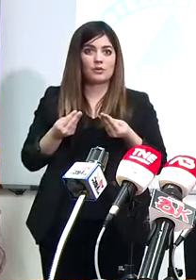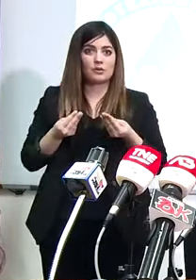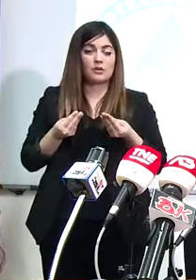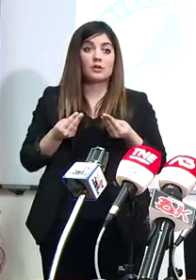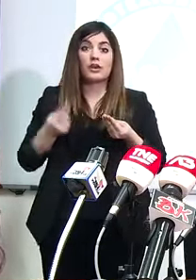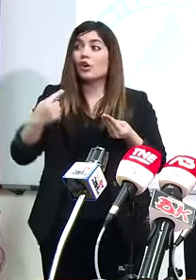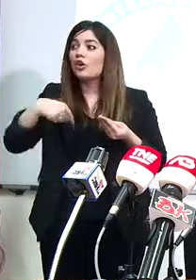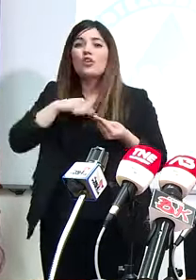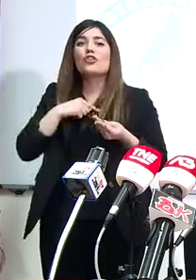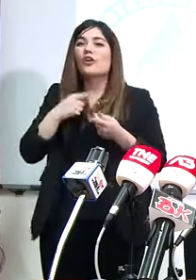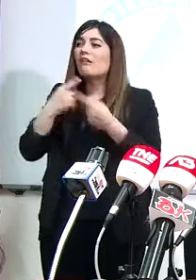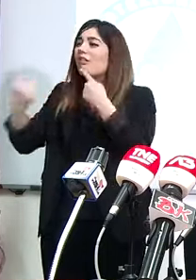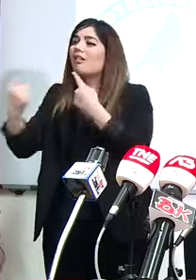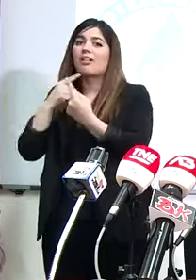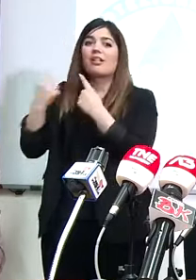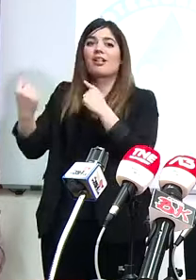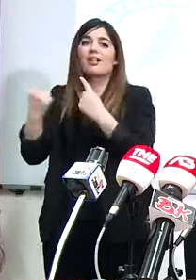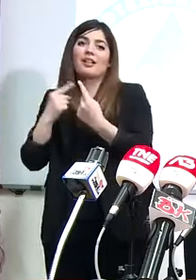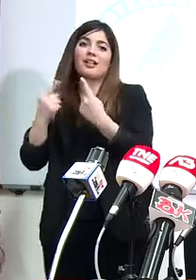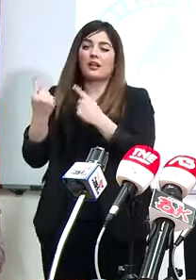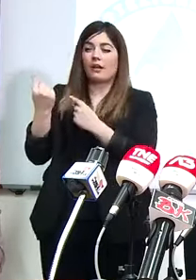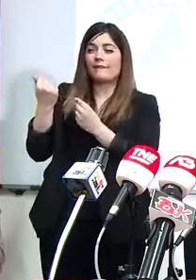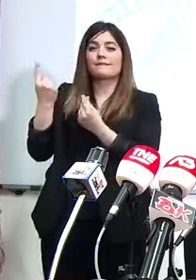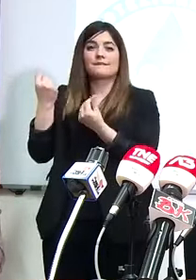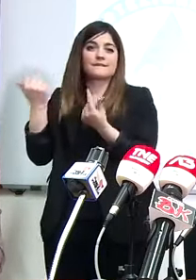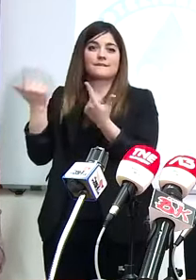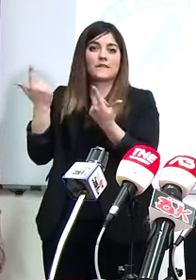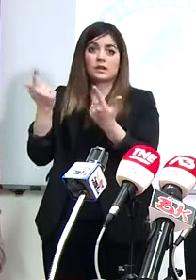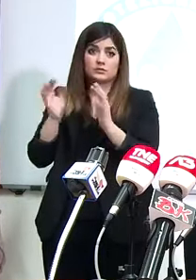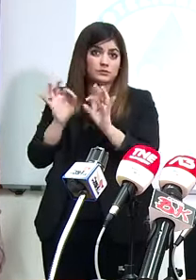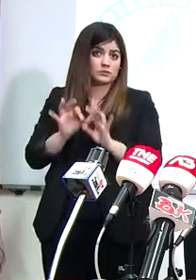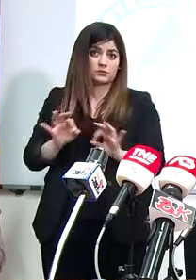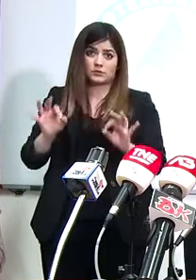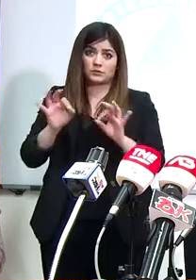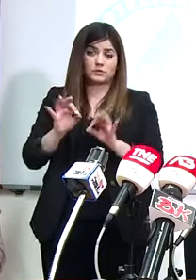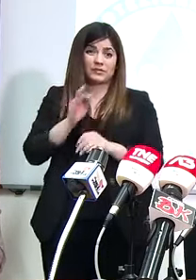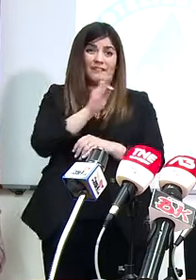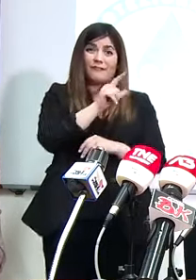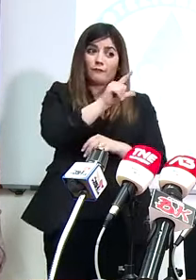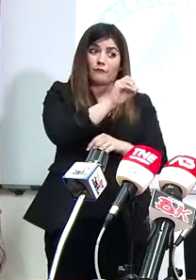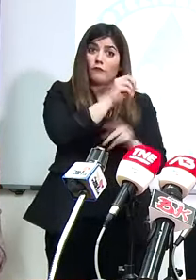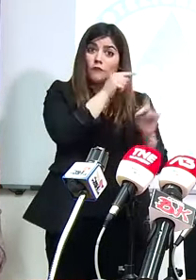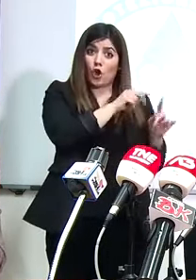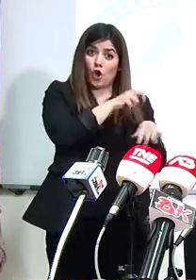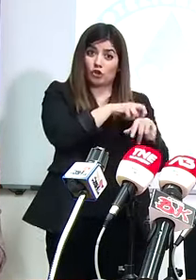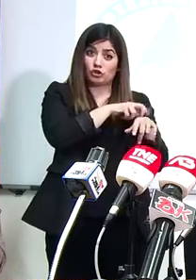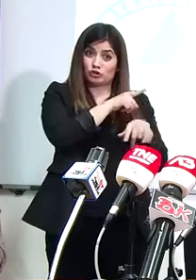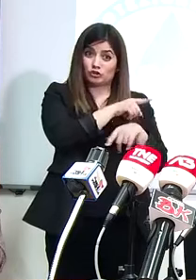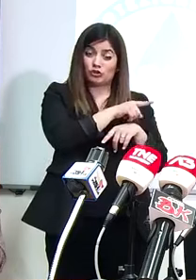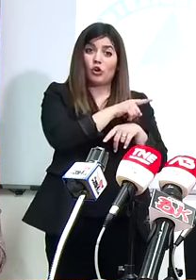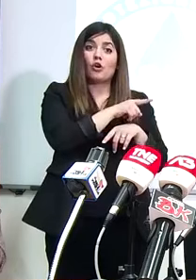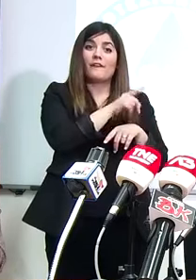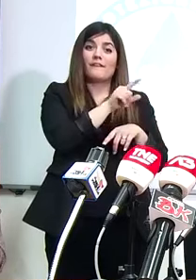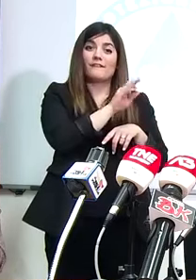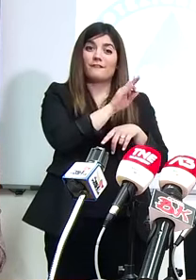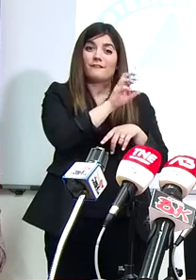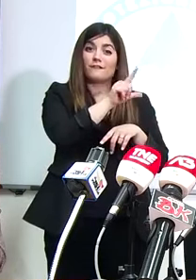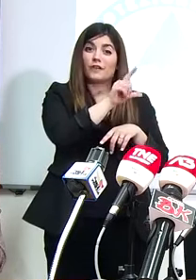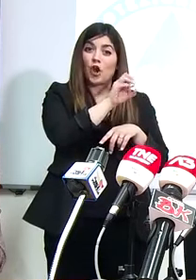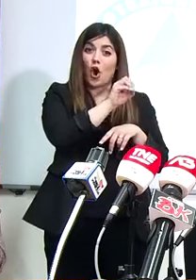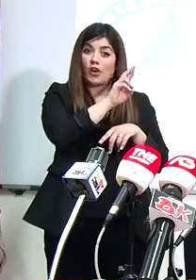prezzi anzi non al dottor floor mi ha detto non ha fatto nessuna negoziazione non ha fatto nulla di nulla perché siamo in attesa di